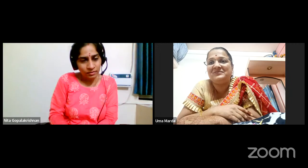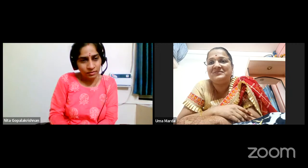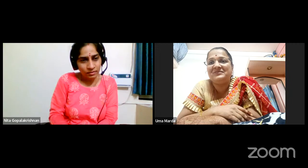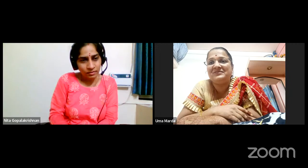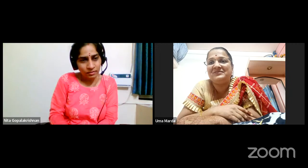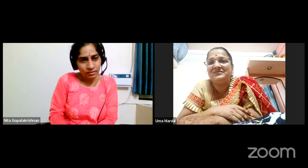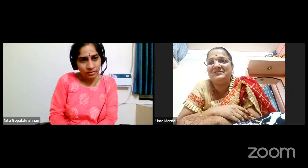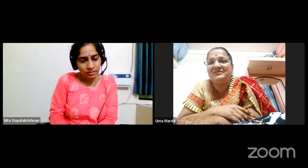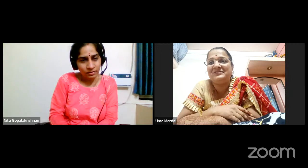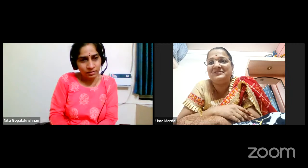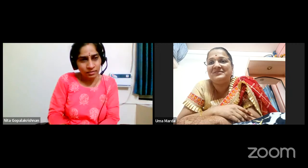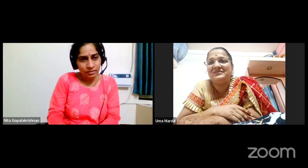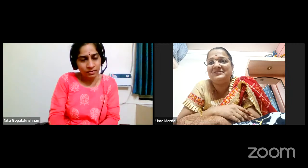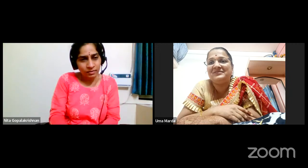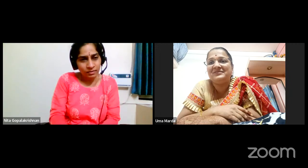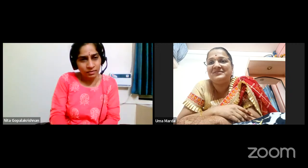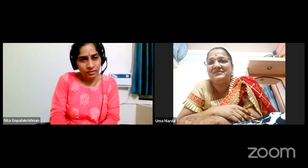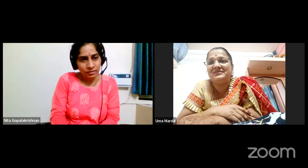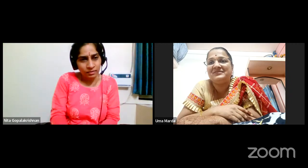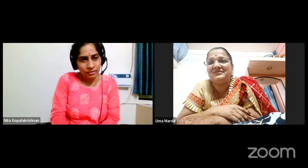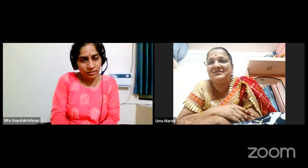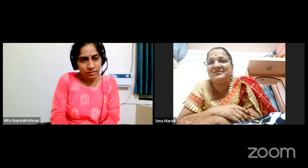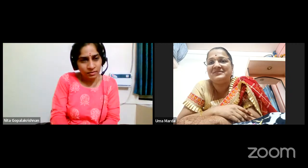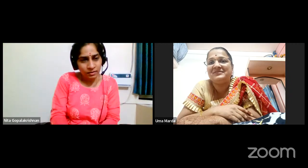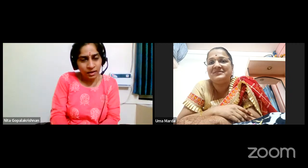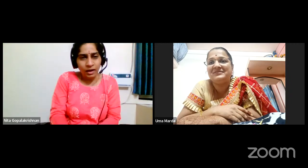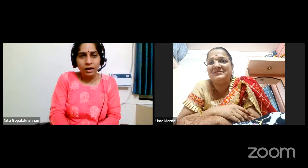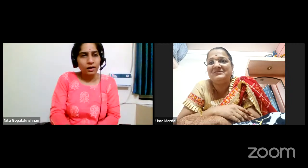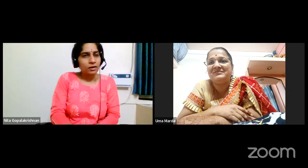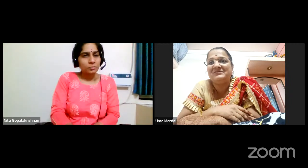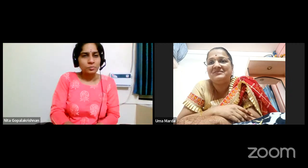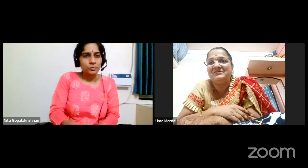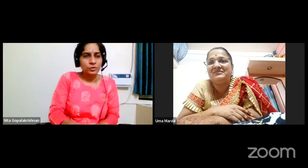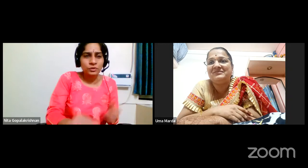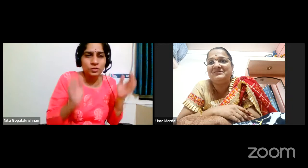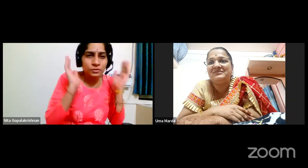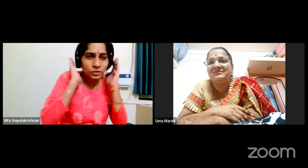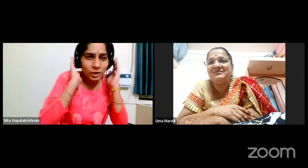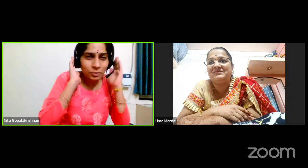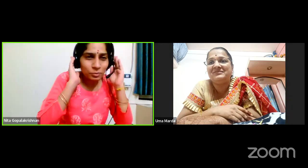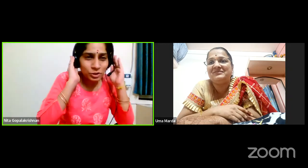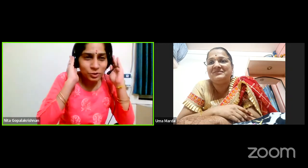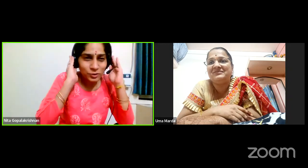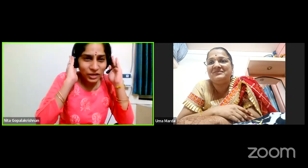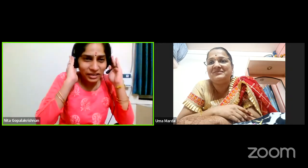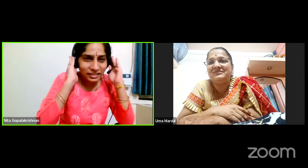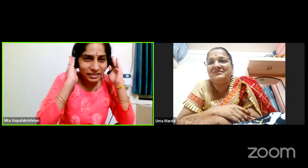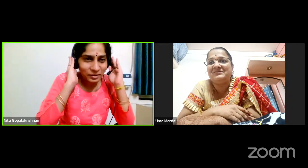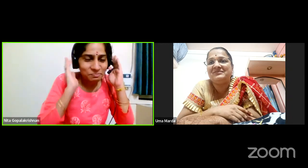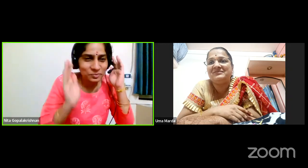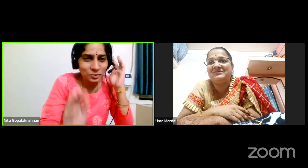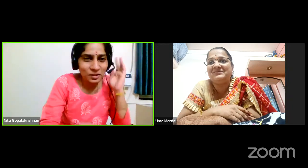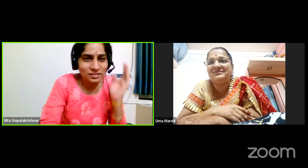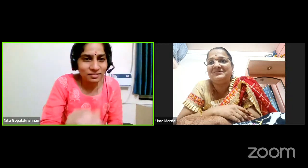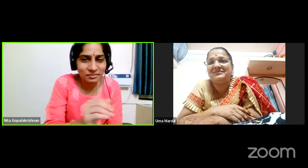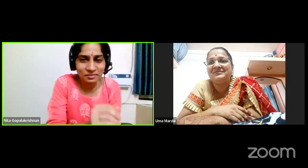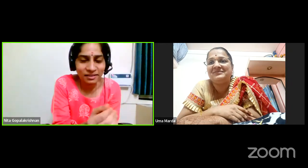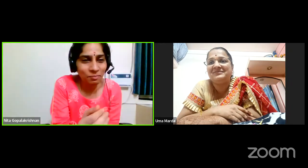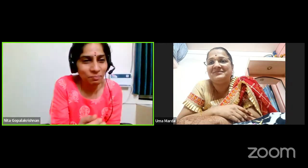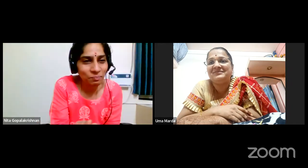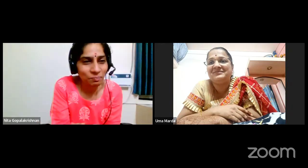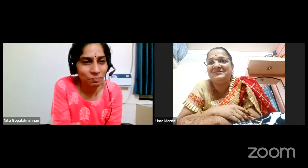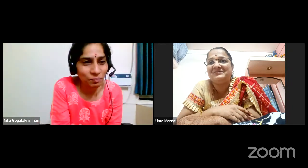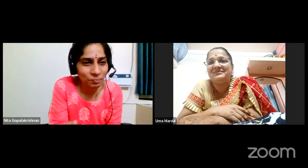हैं भगवत गीता में तो भगवान को अधोक्षज कहा गया है। भगवान इतनी सॉरी प्रभु जी, मुझे सुनाई नहीं दिया थोड़ा भगवान सा।